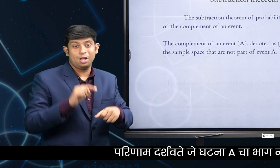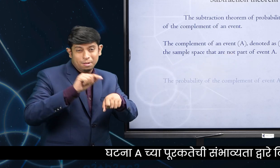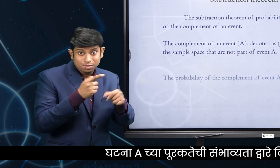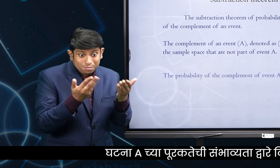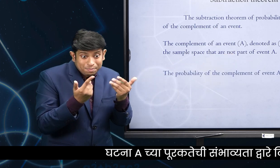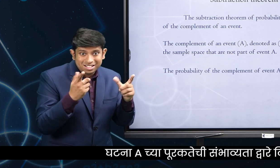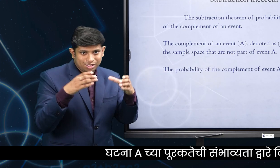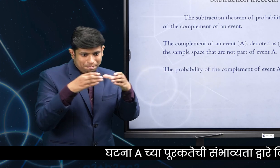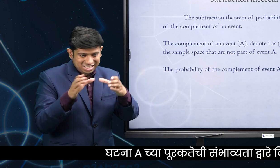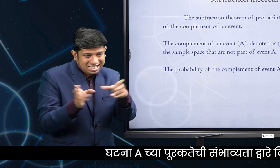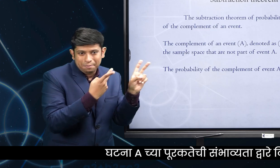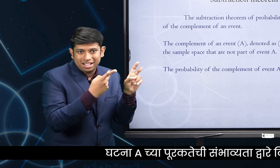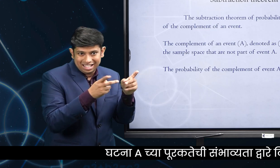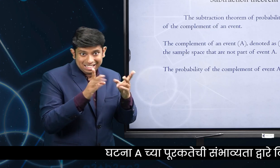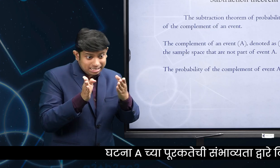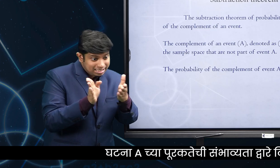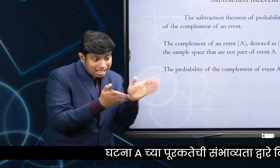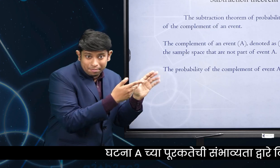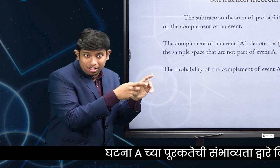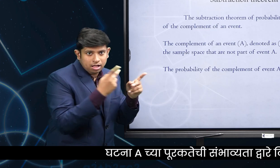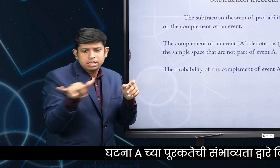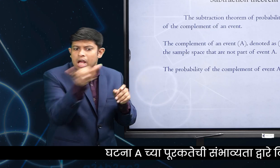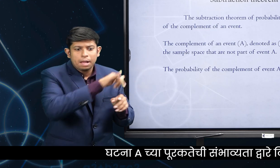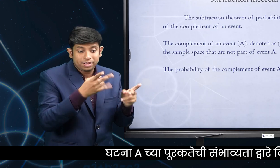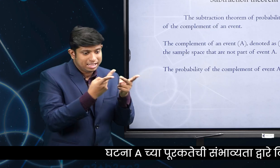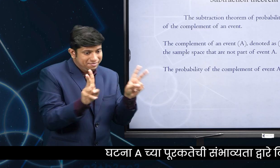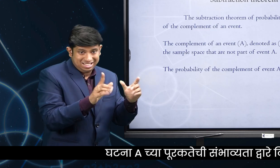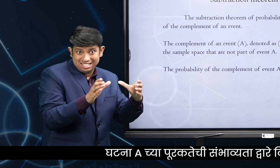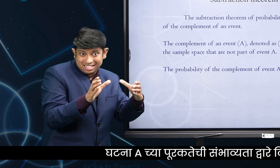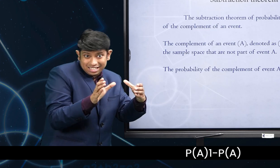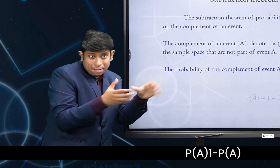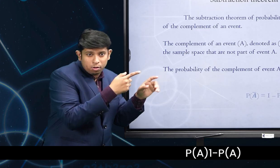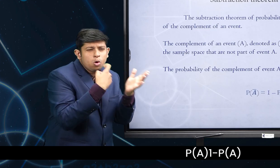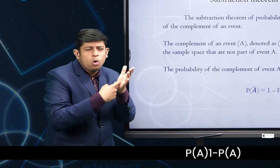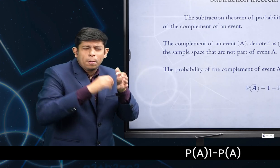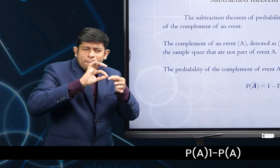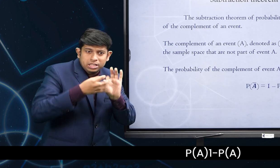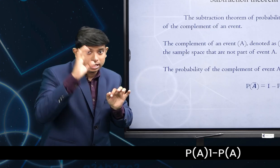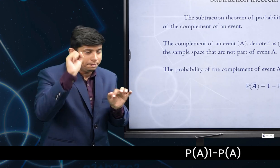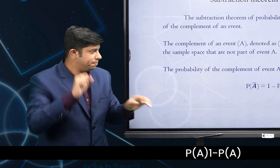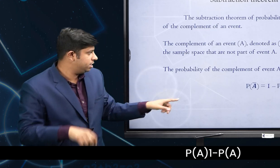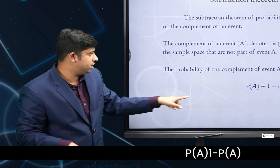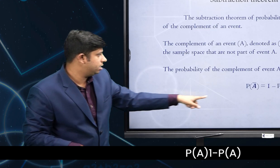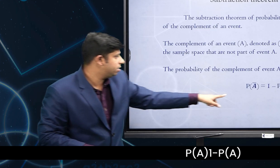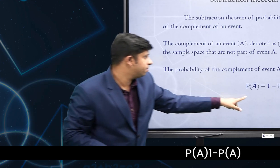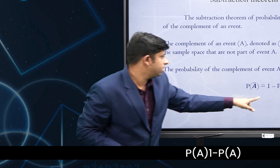घटना ए च्या पूरकतेची संभाव्यताद्वारे दिली जाते. पी कंसामध्ये ए कंसाच्या बाहेर